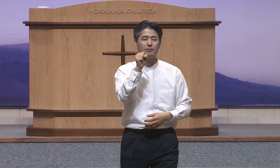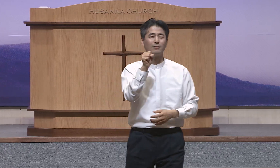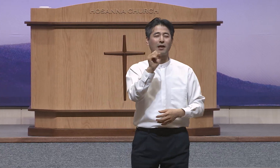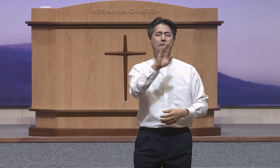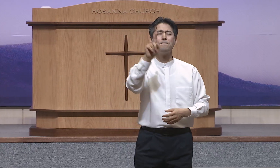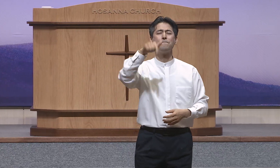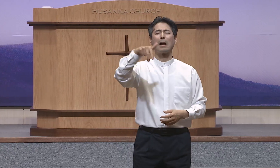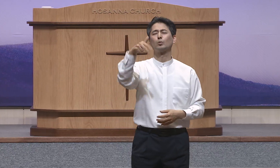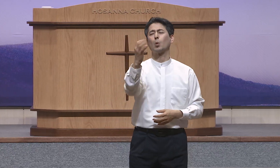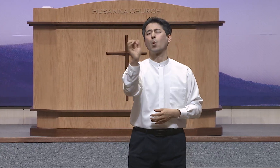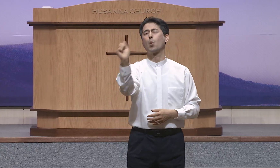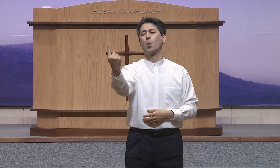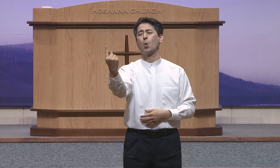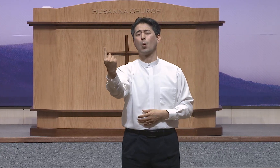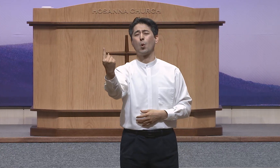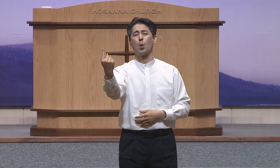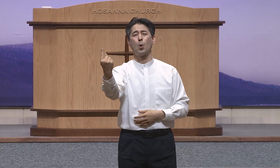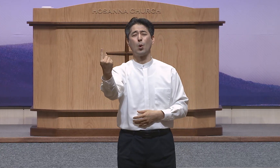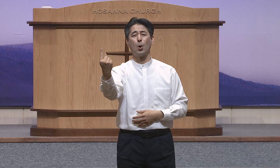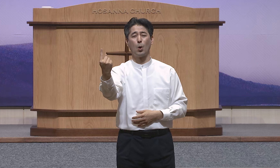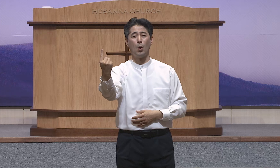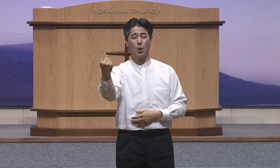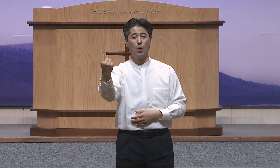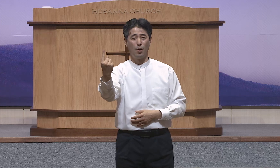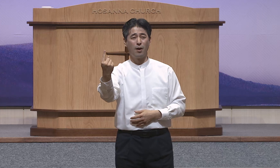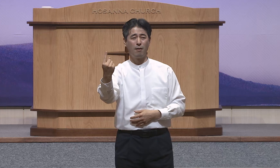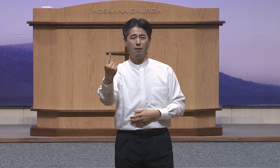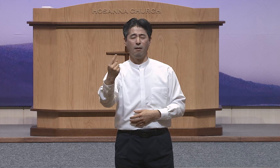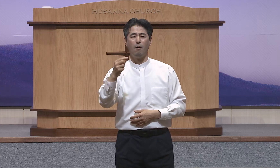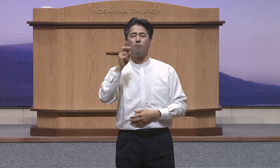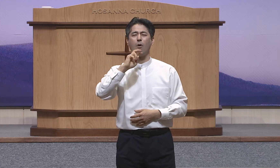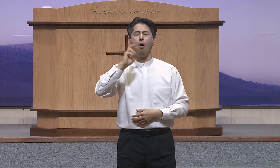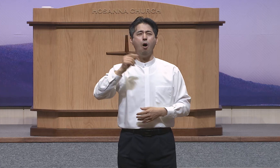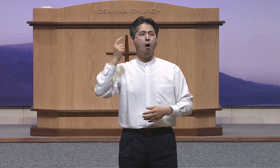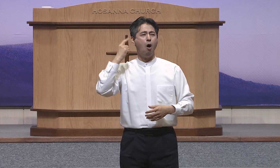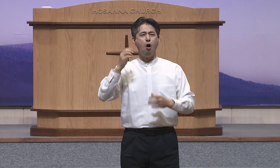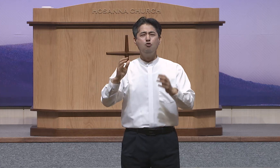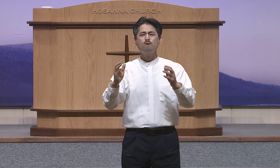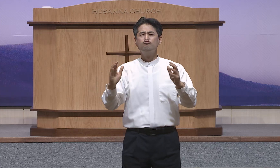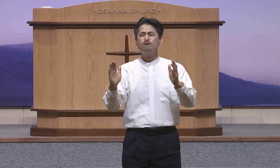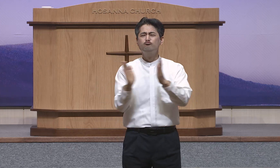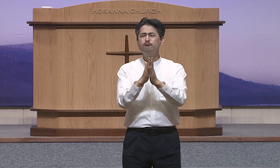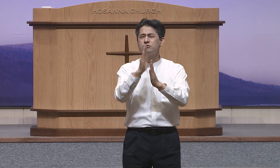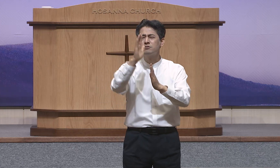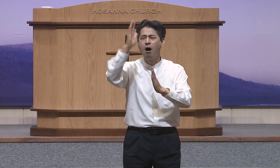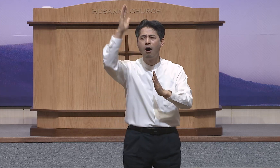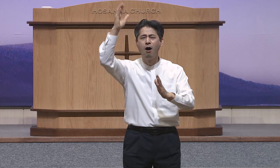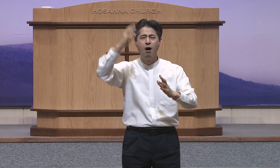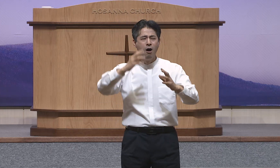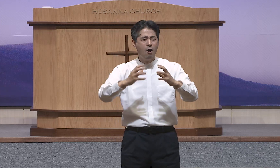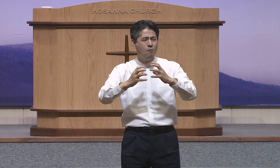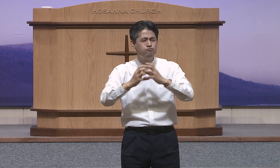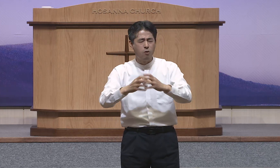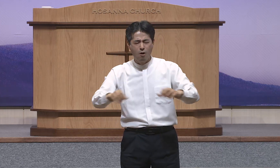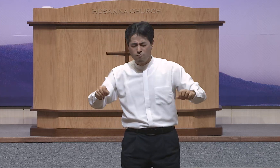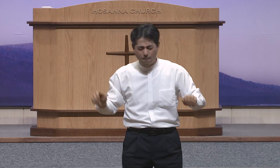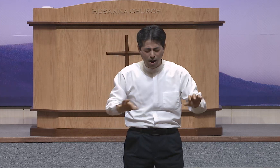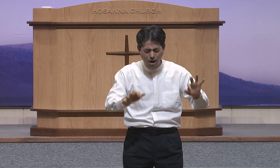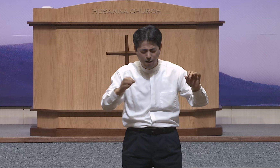그래서 제가 정말 좋아하는 찬양의 CCM 가수 박종호 씨가 그 정말 찬양을 하면 너무나도